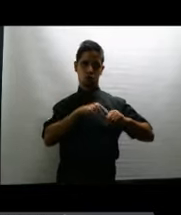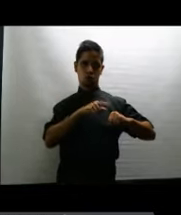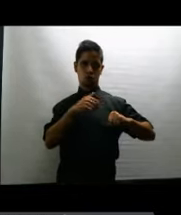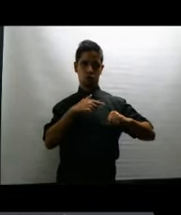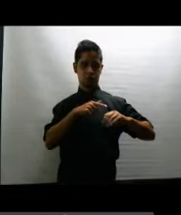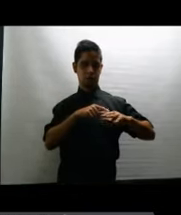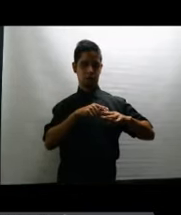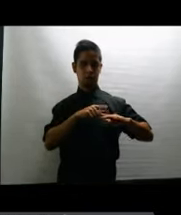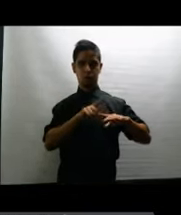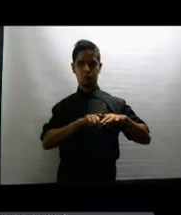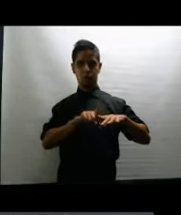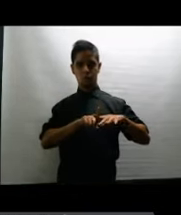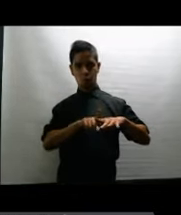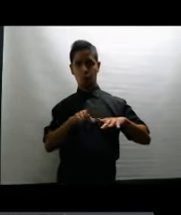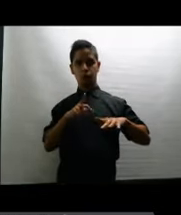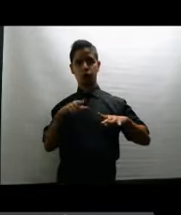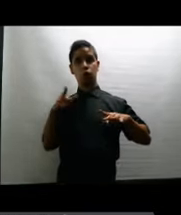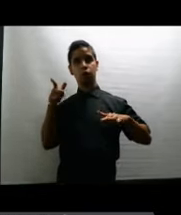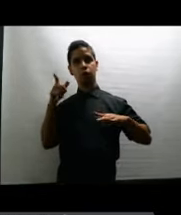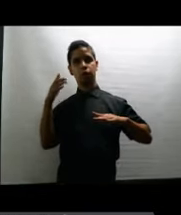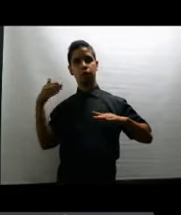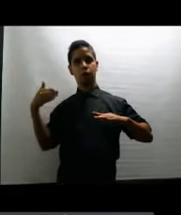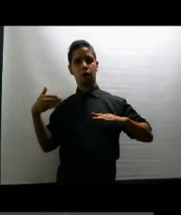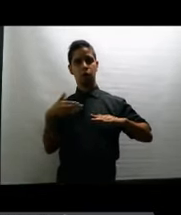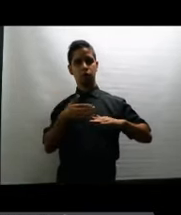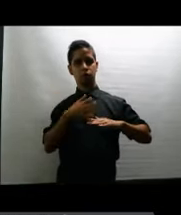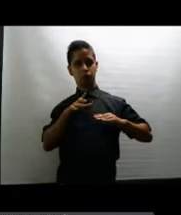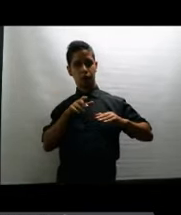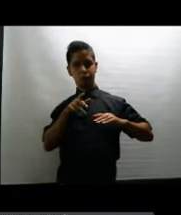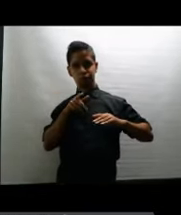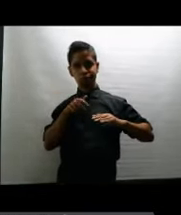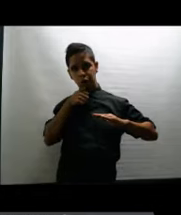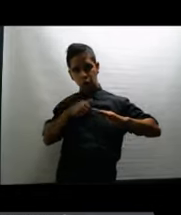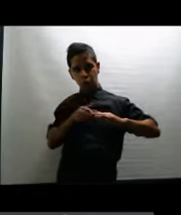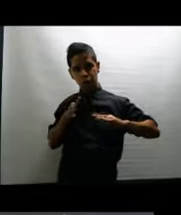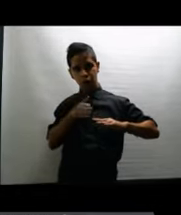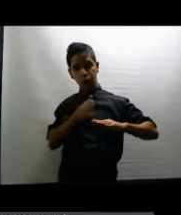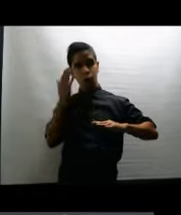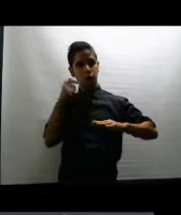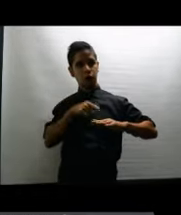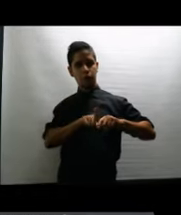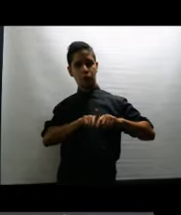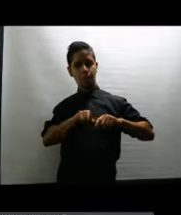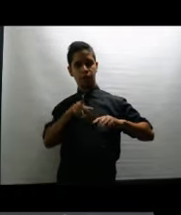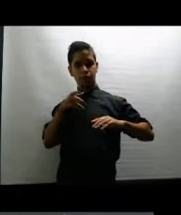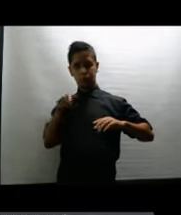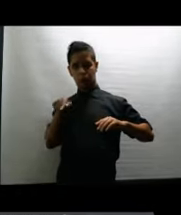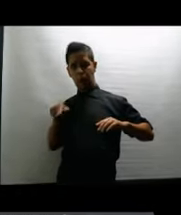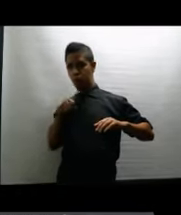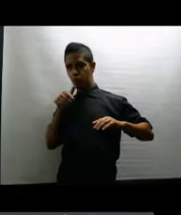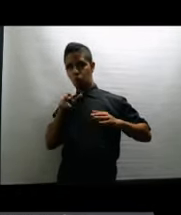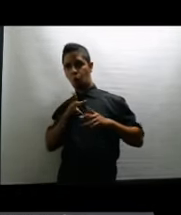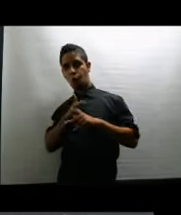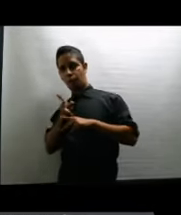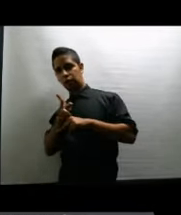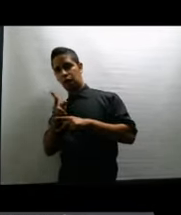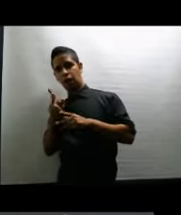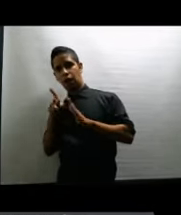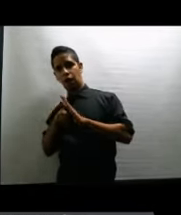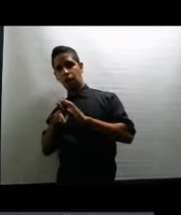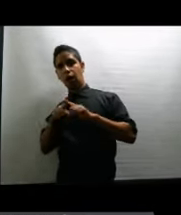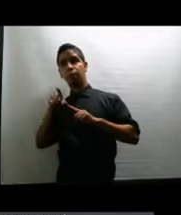entonces, así que él se esconde dentro de la anémona y además, entonces él como está ahí con su movimiento, espanta a los depredadores